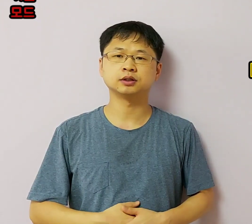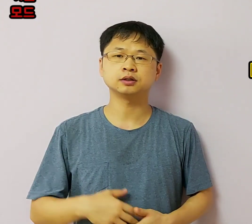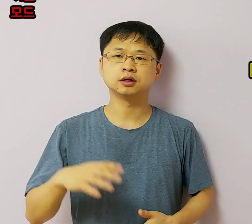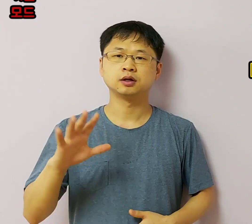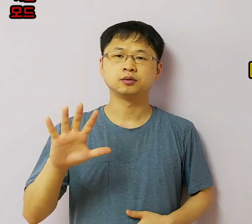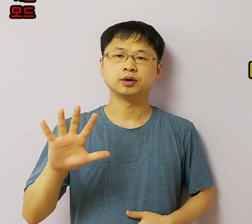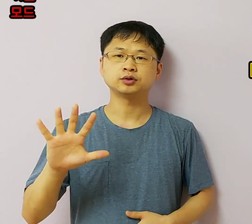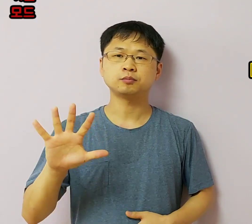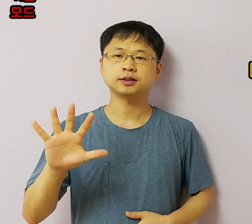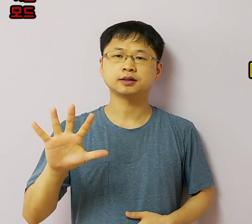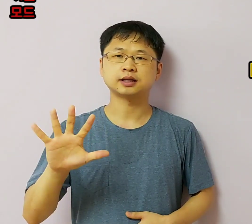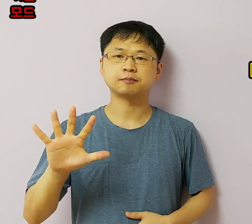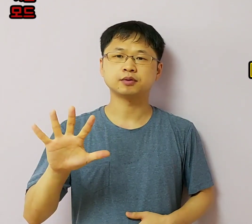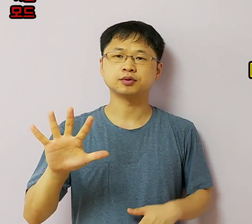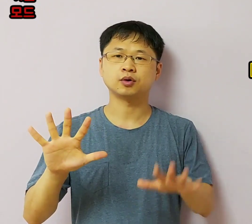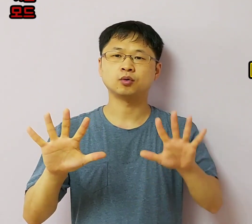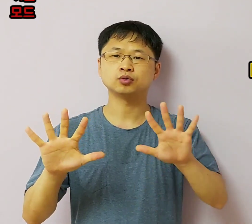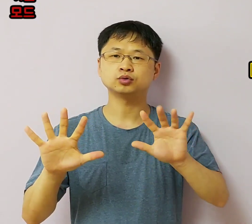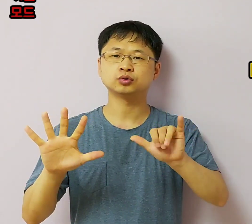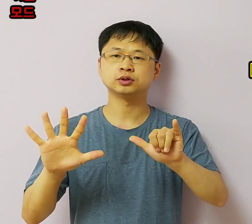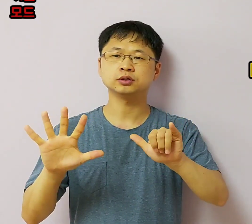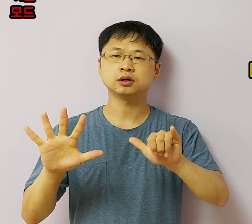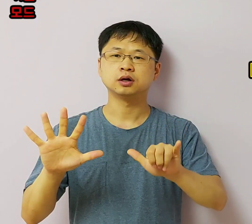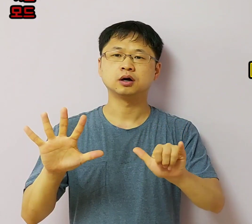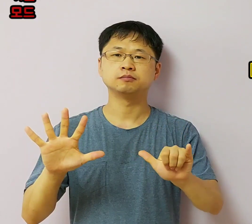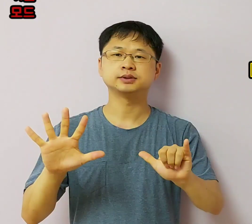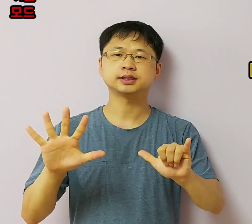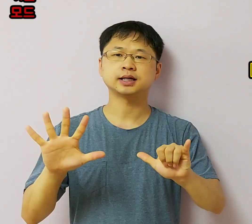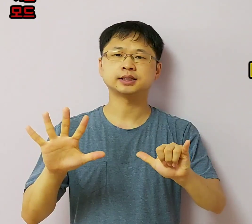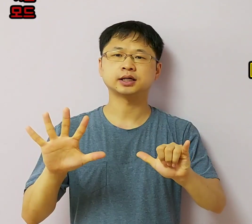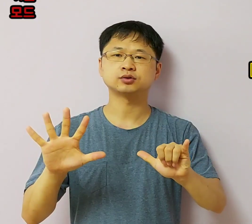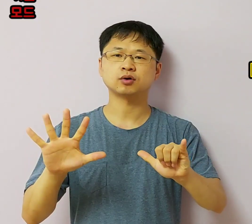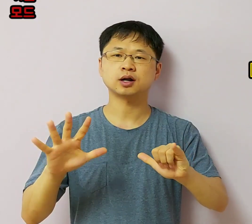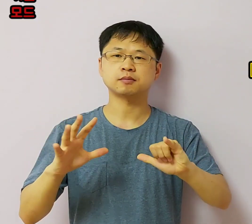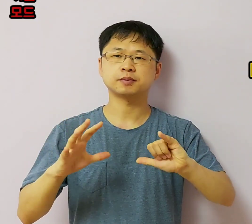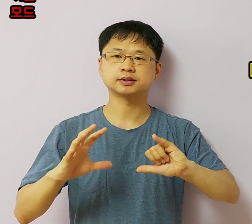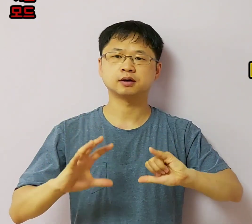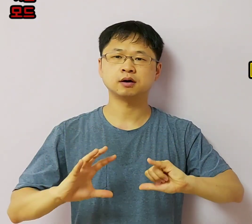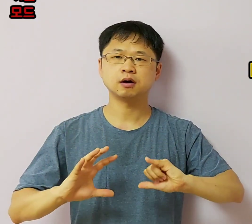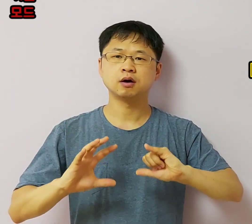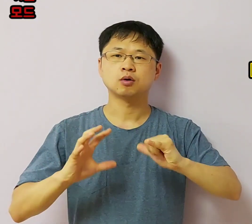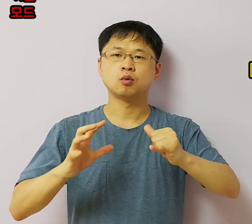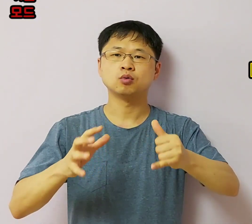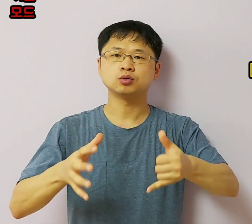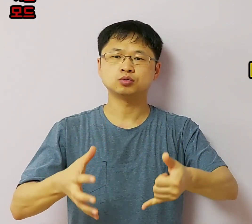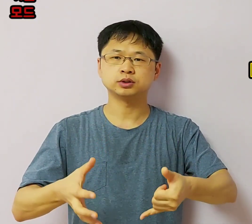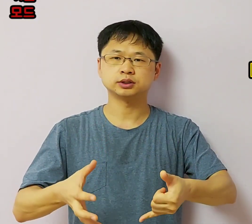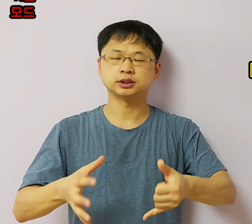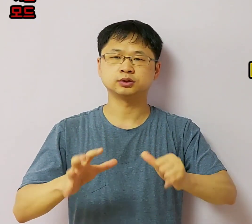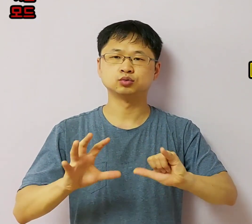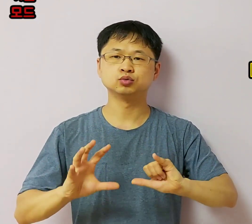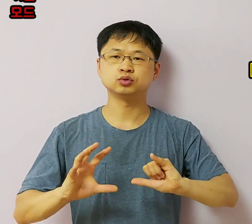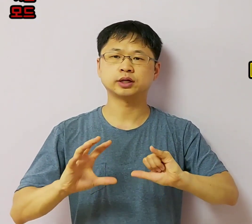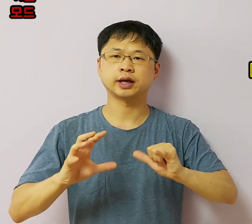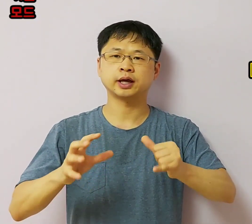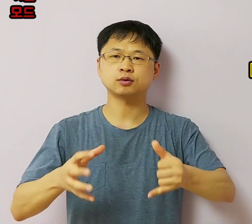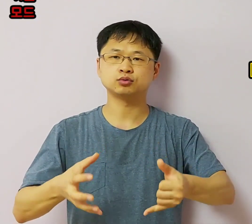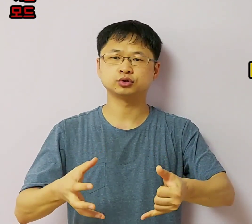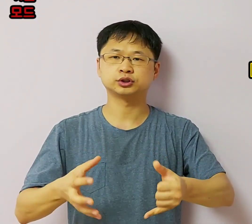수어는 왼손바닥은 다 펴고요. 오른손은 엄지랑 새끼손가락만 펴서 공을 굴리듯이 둥글게